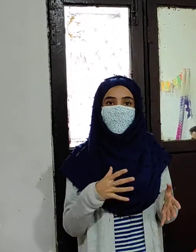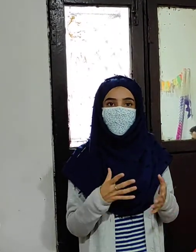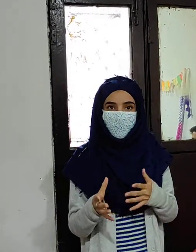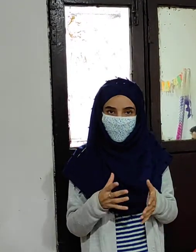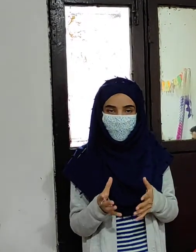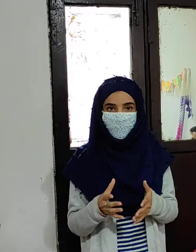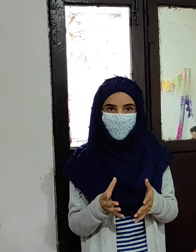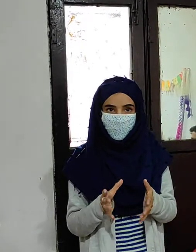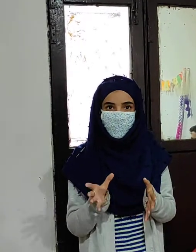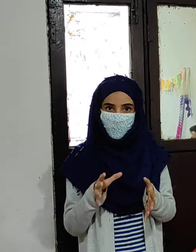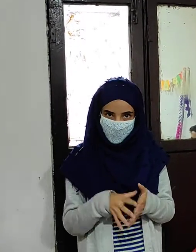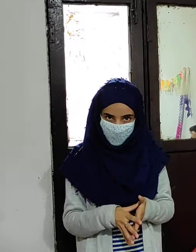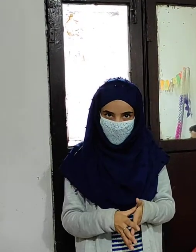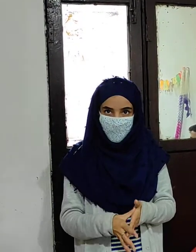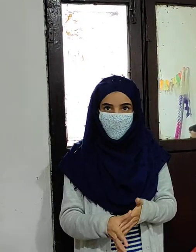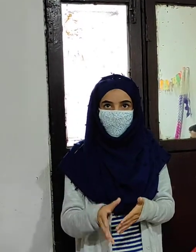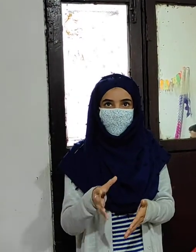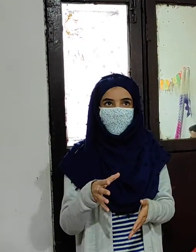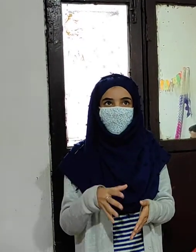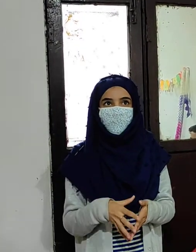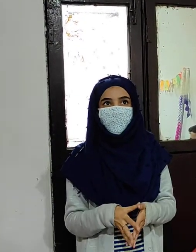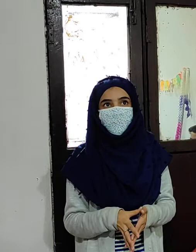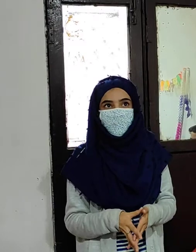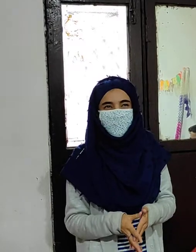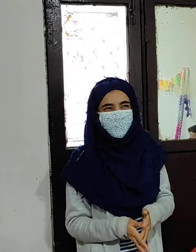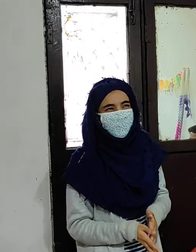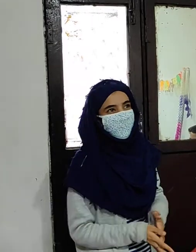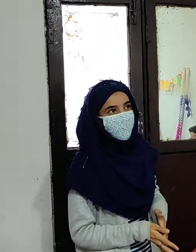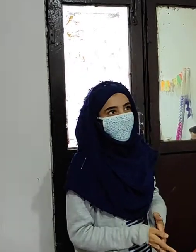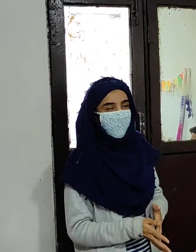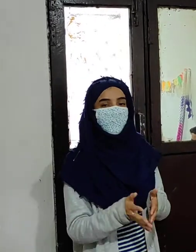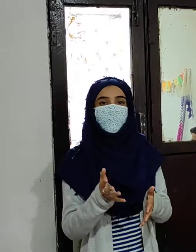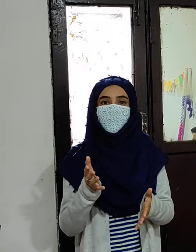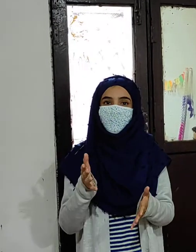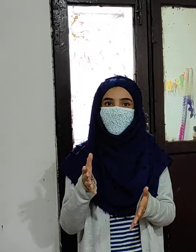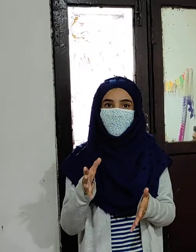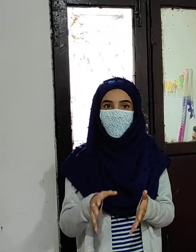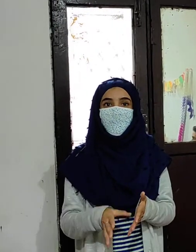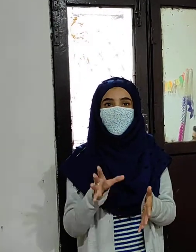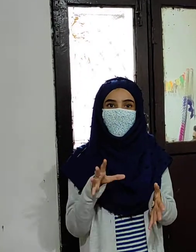बिटवीन द कम्युनिकेशन ऑफ सेल, और प्लाज्मोडेस्माटा कनेक्ट